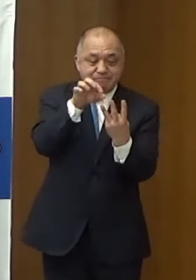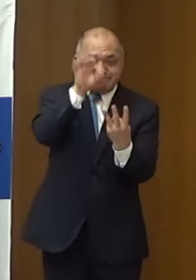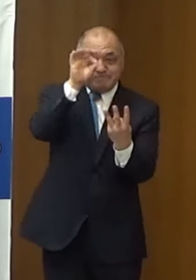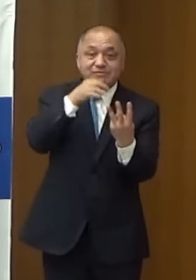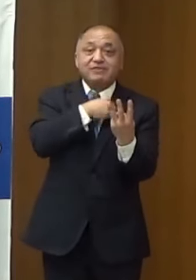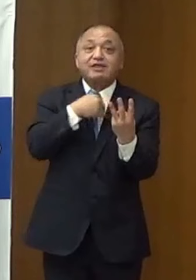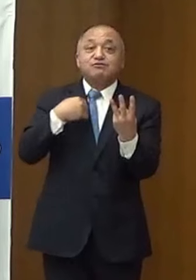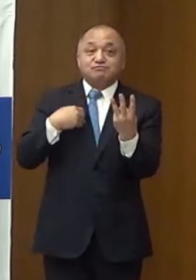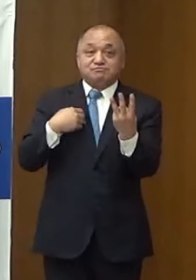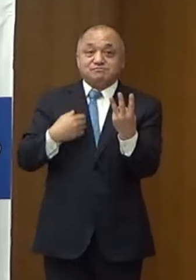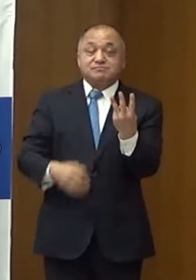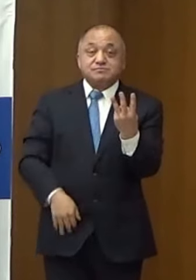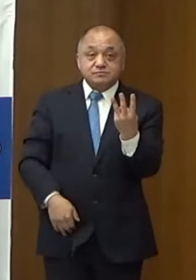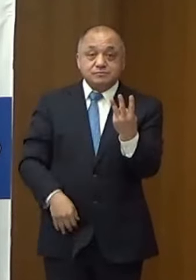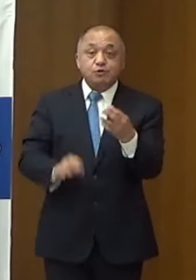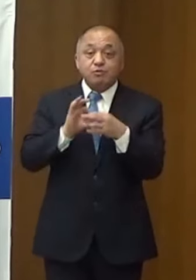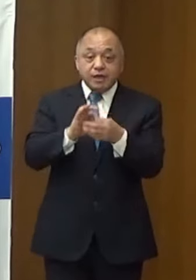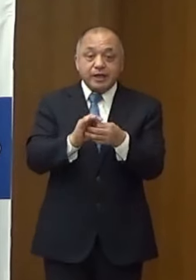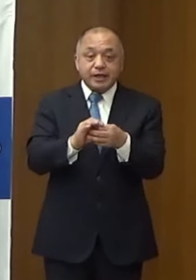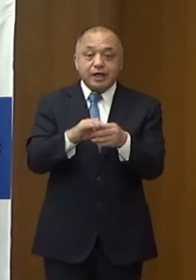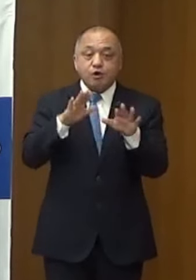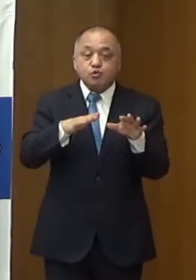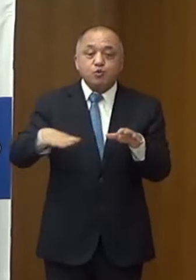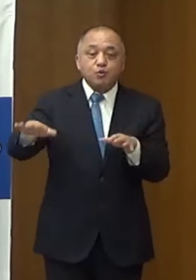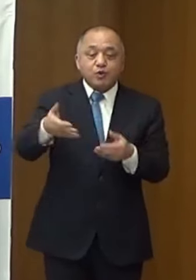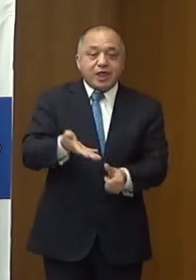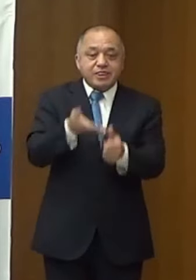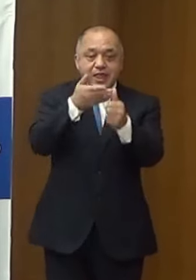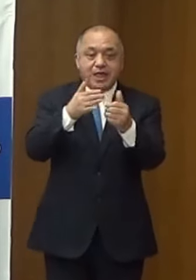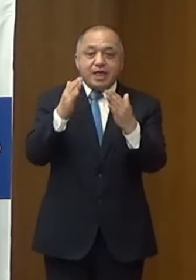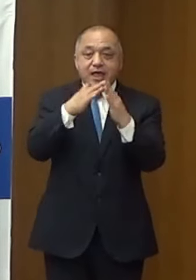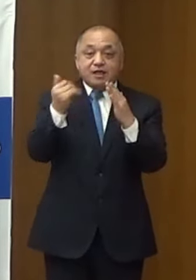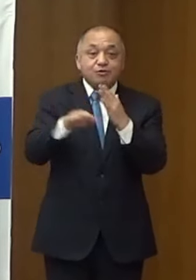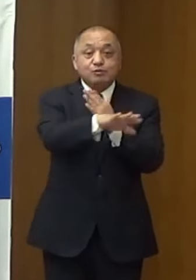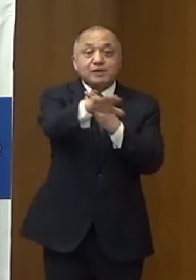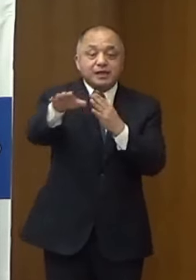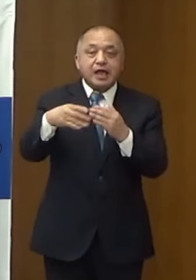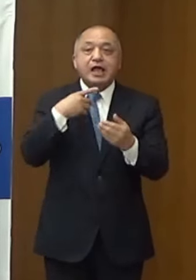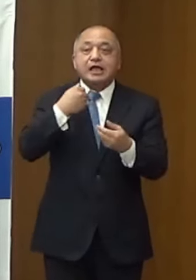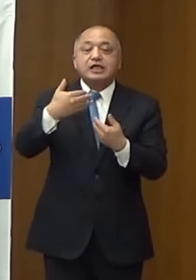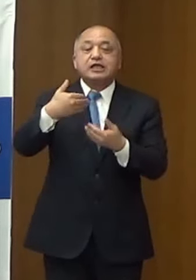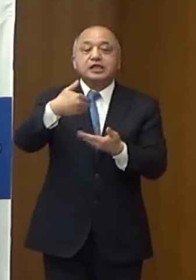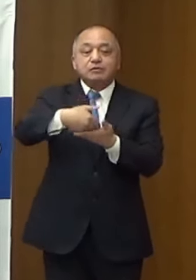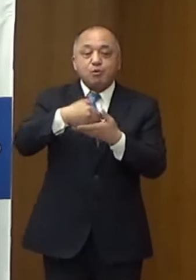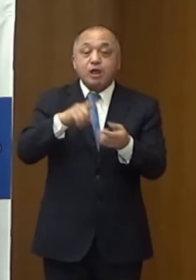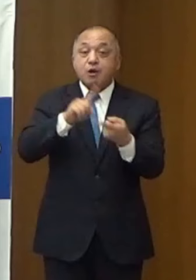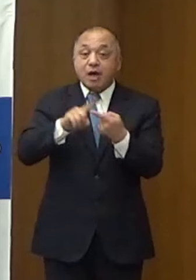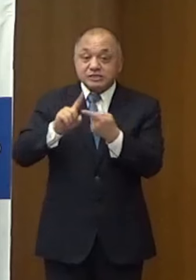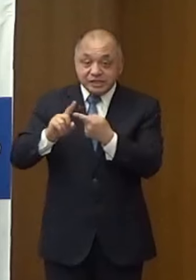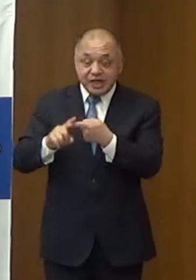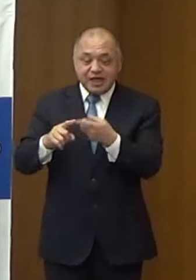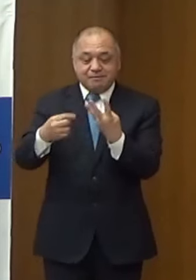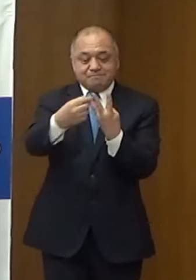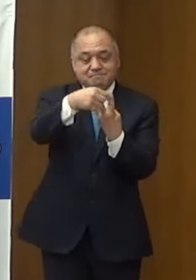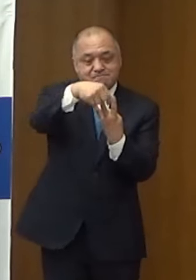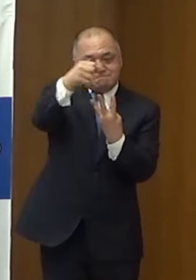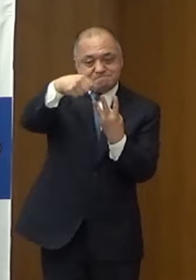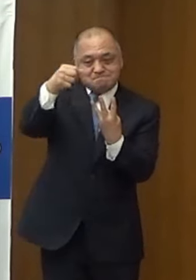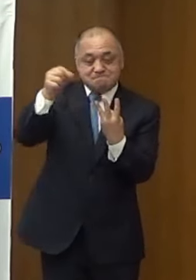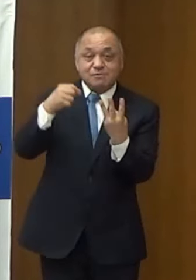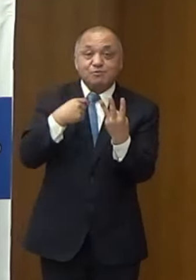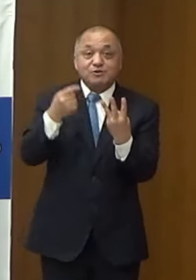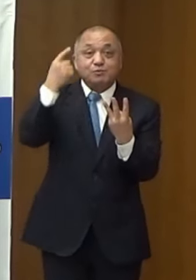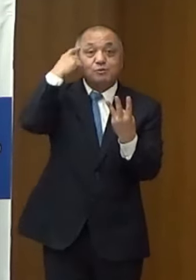りますので、子育て世帯の皆様のご希望に合わせてこちらの中から選んでいただければと思います